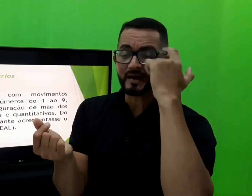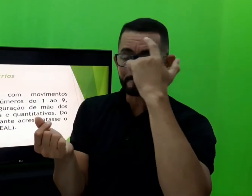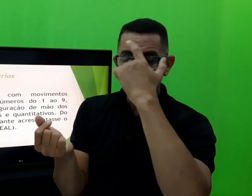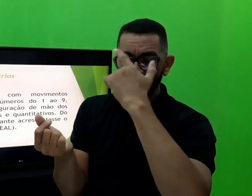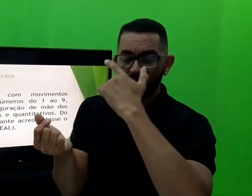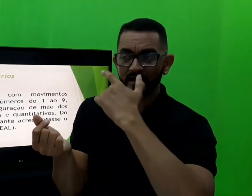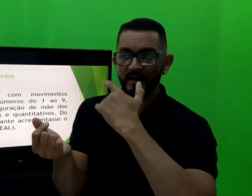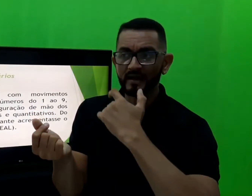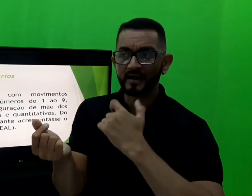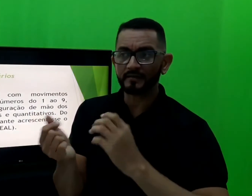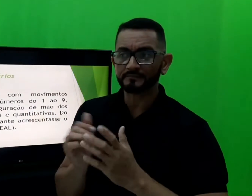aquela